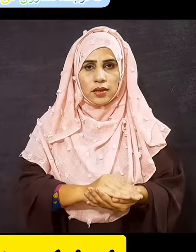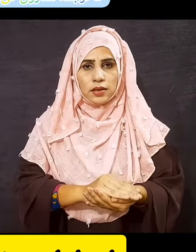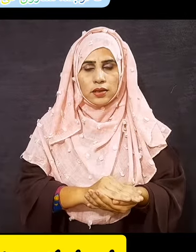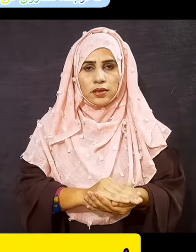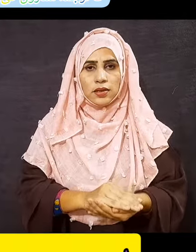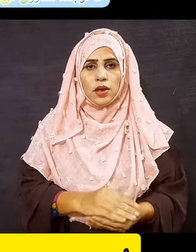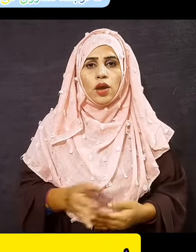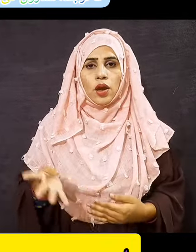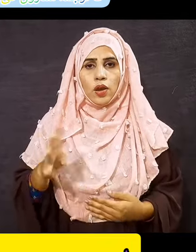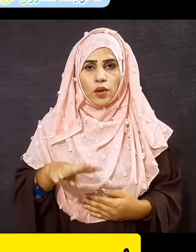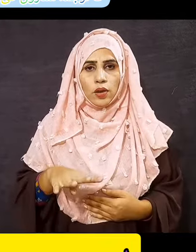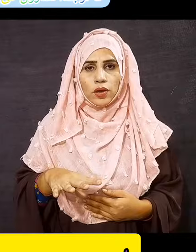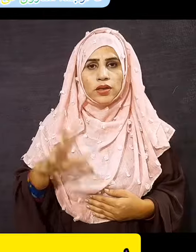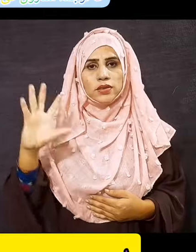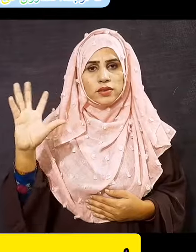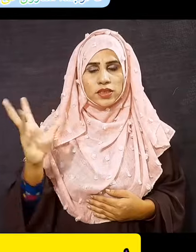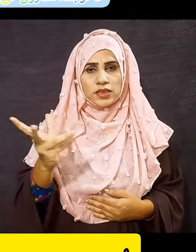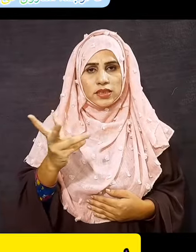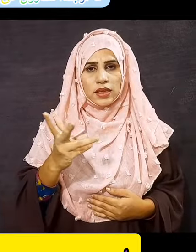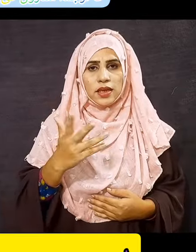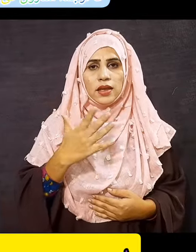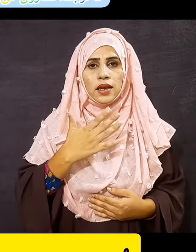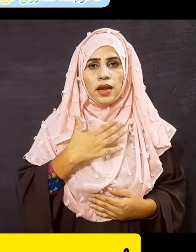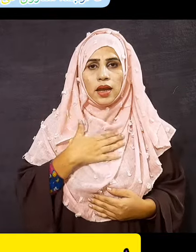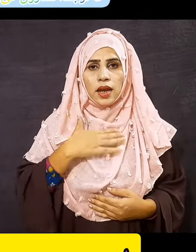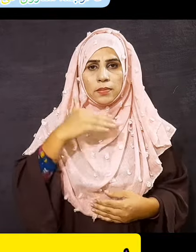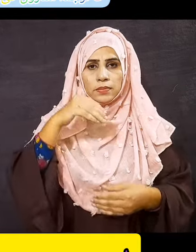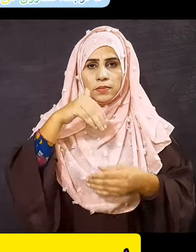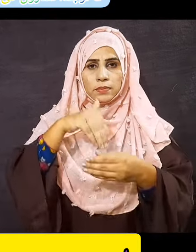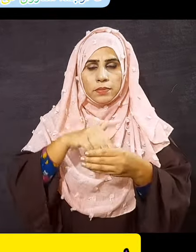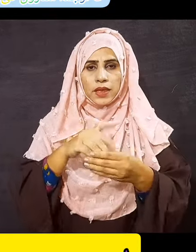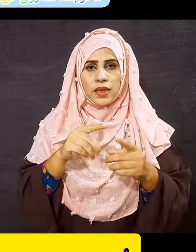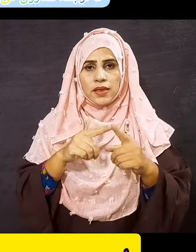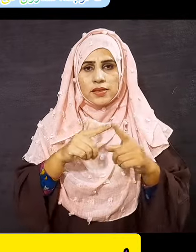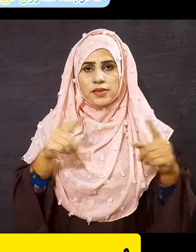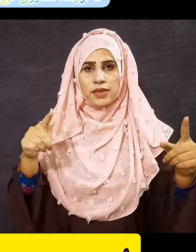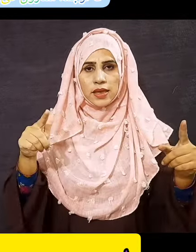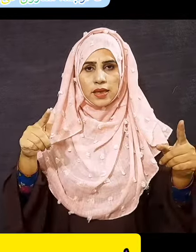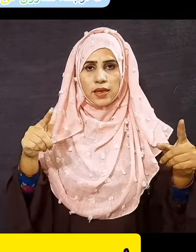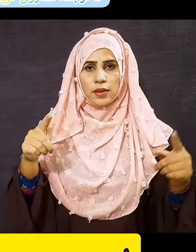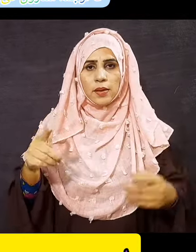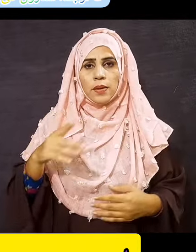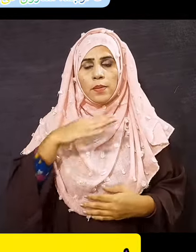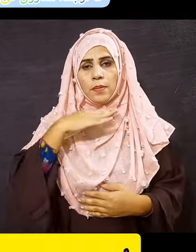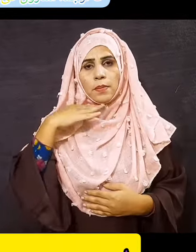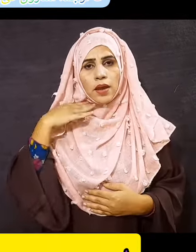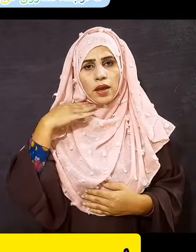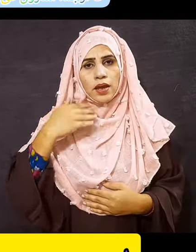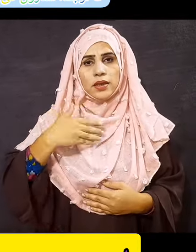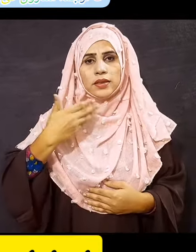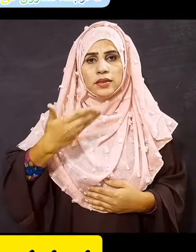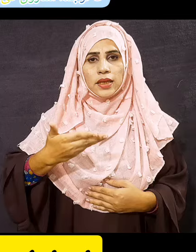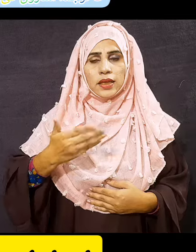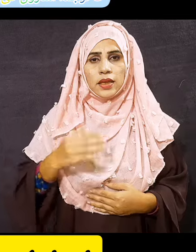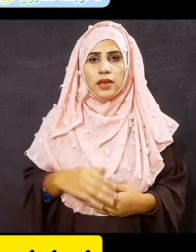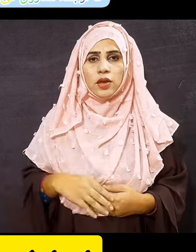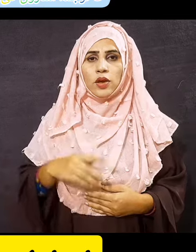اور جسے ہم میں سے مار دے